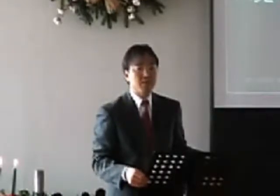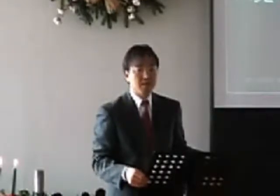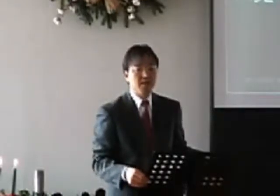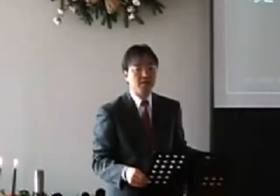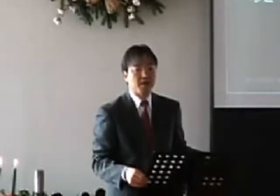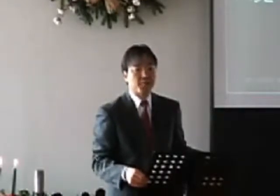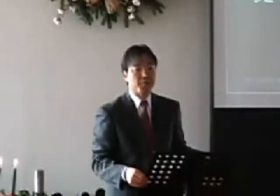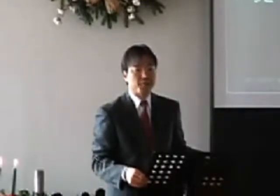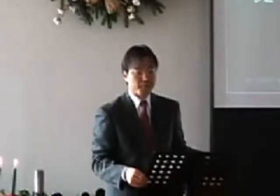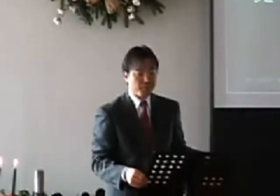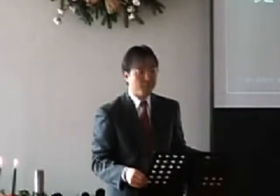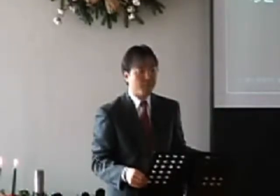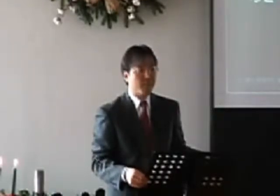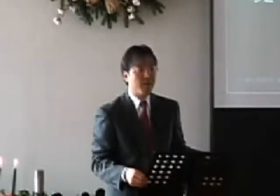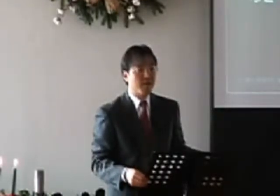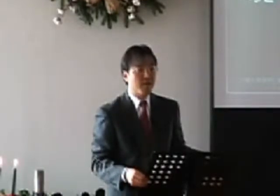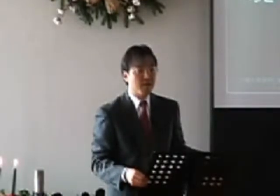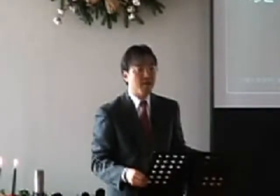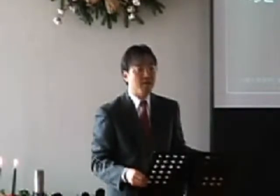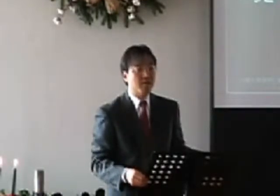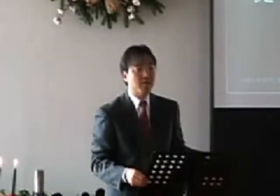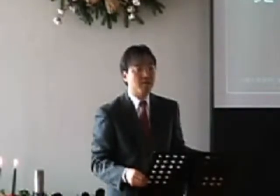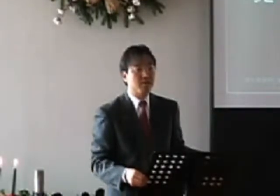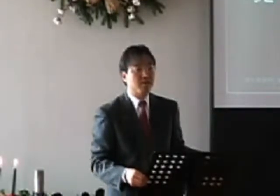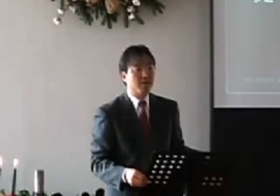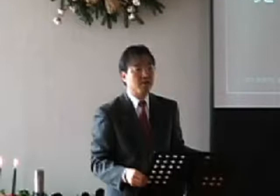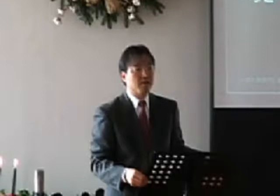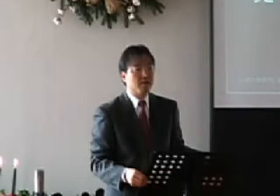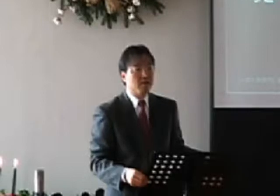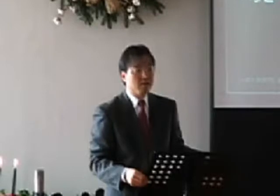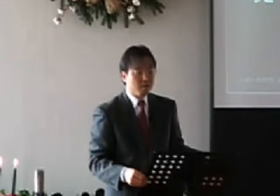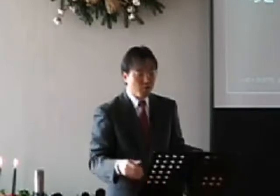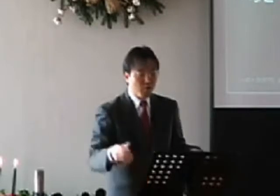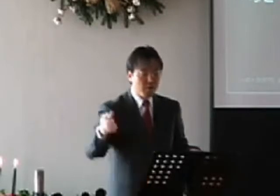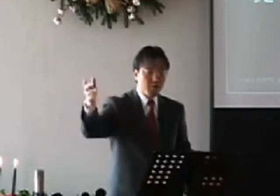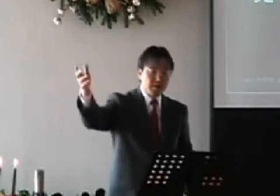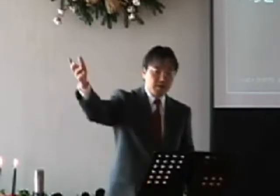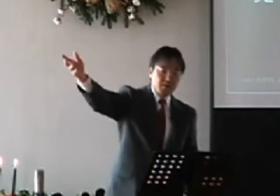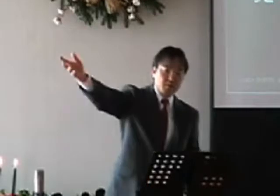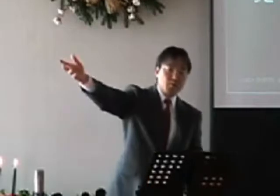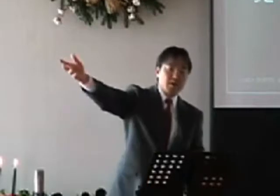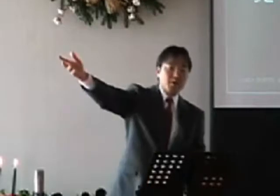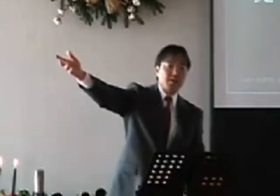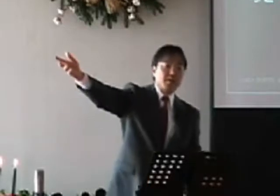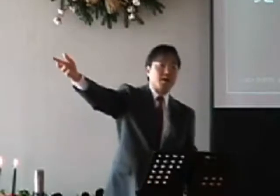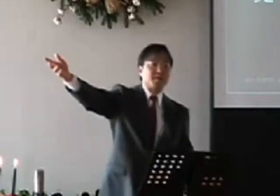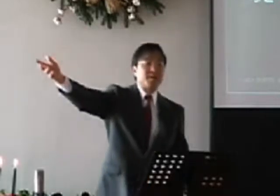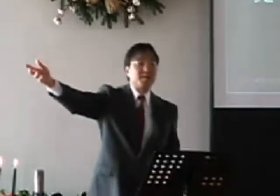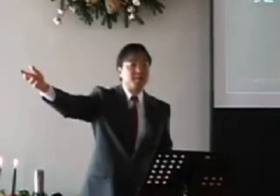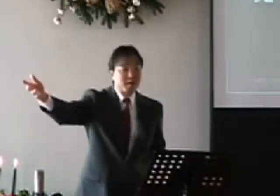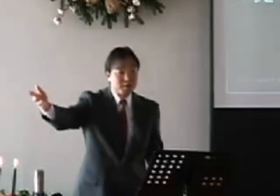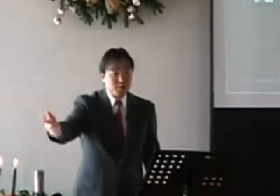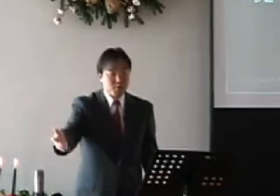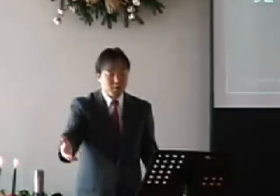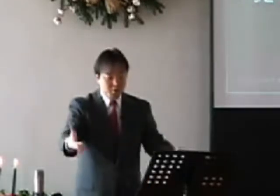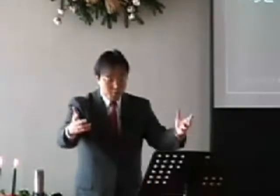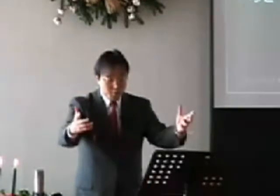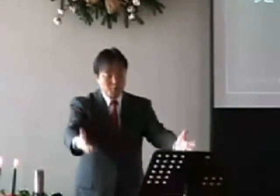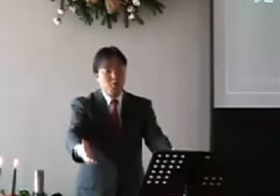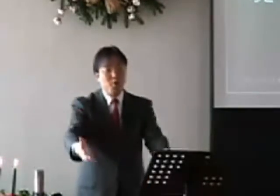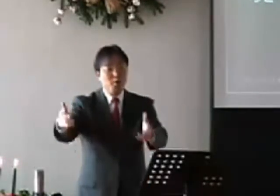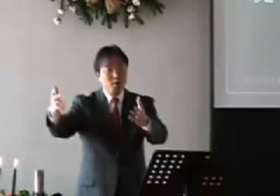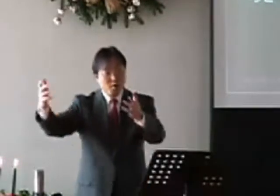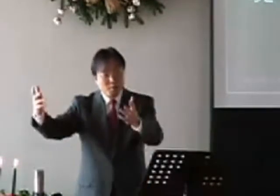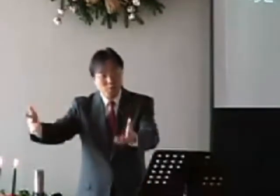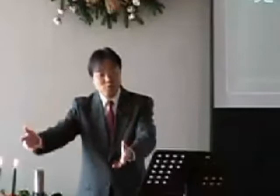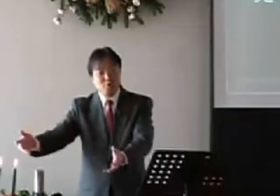親でも子でも嫁さんでも何でも自分のことをちょっとでも悪く言うやつだったらみんな殺した。キム・ジョンイルみたいになってたんですよ。